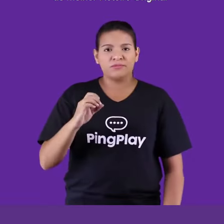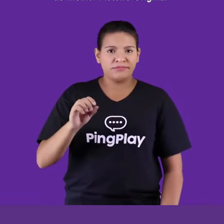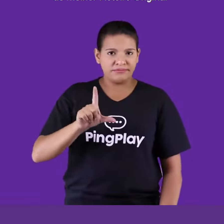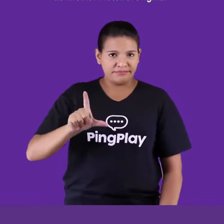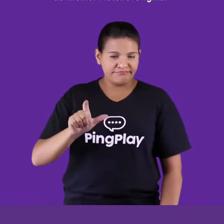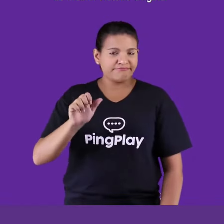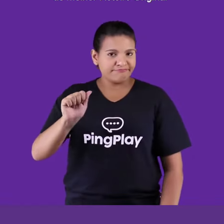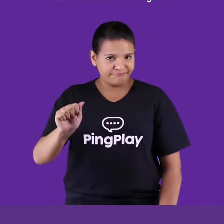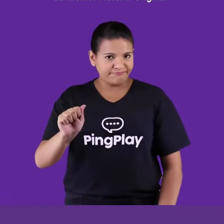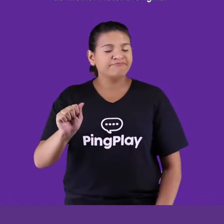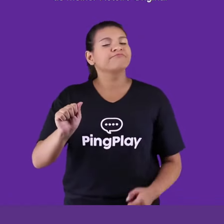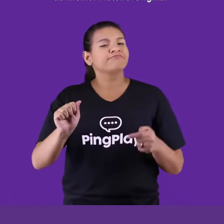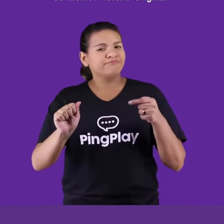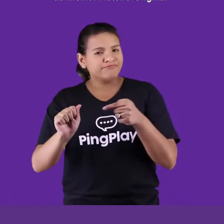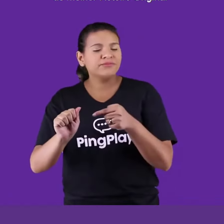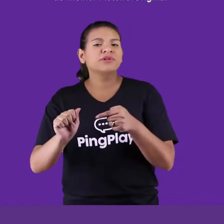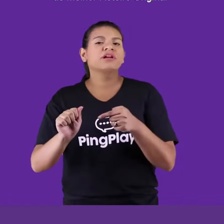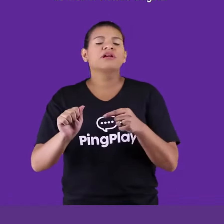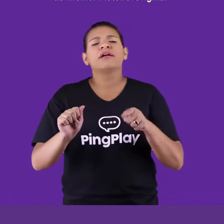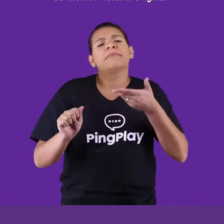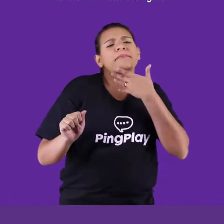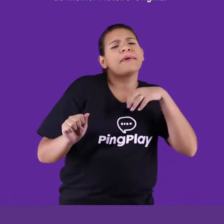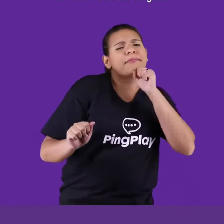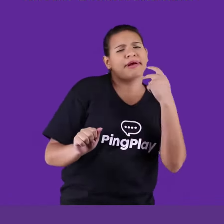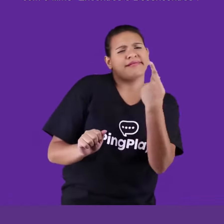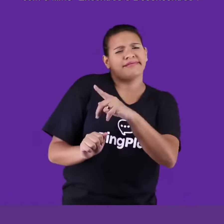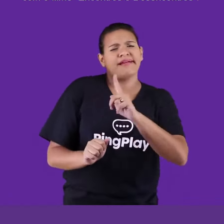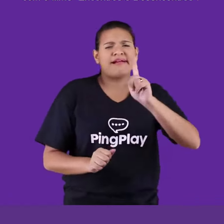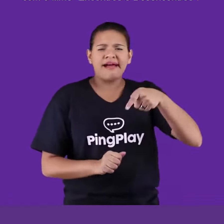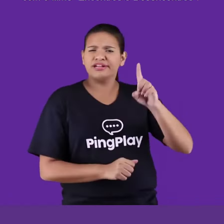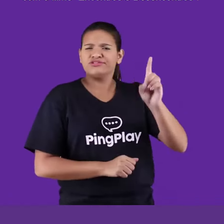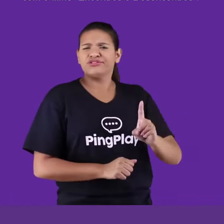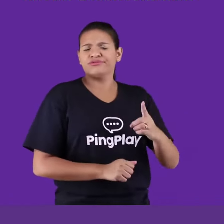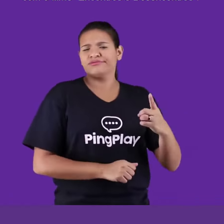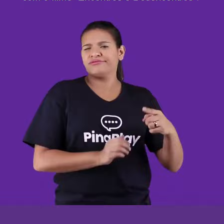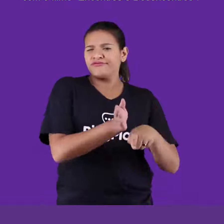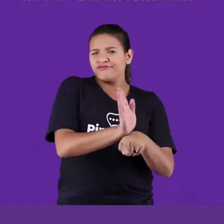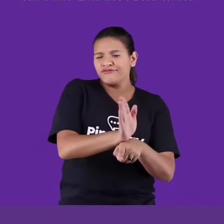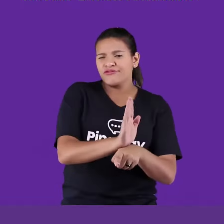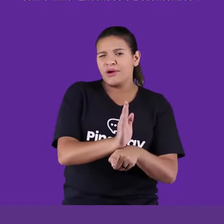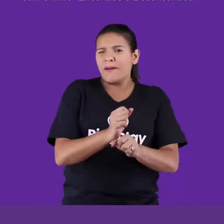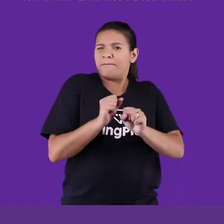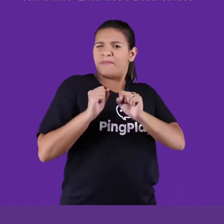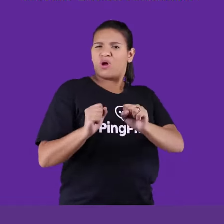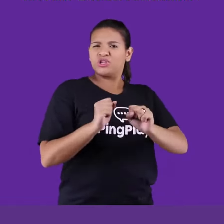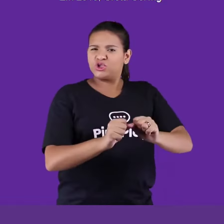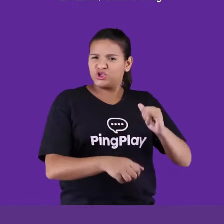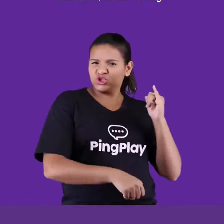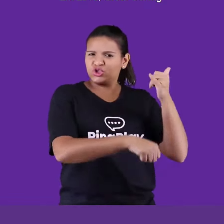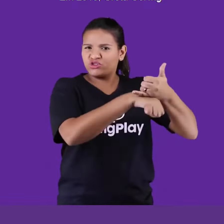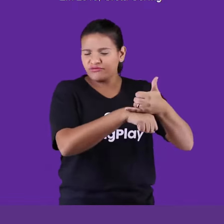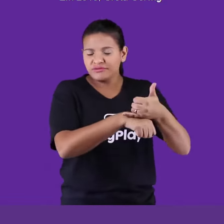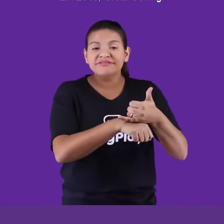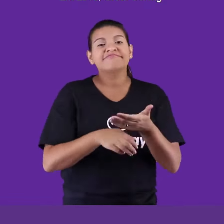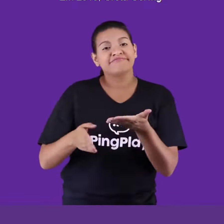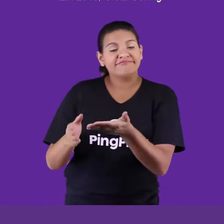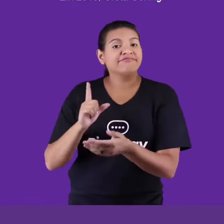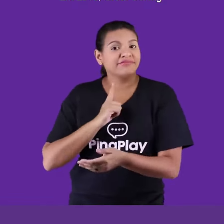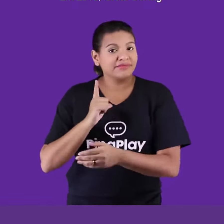ela pelo menos ganhou o prêmio de melhor roteiro original com o filme encontros e desencontros em 2018